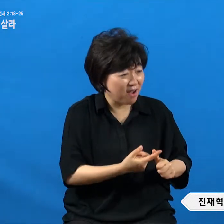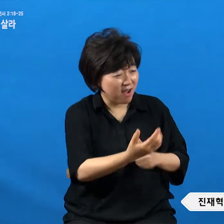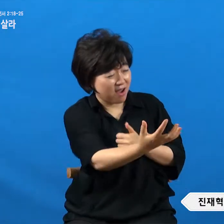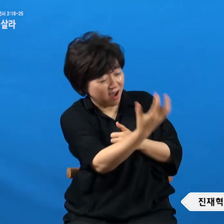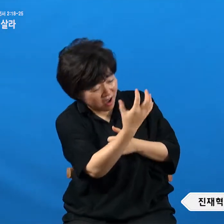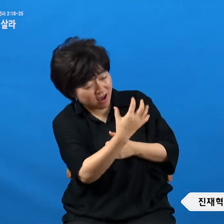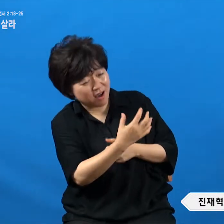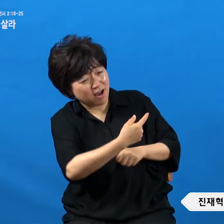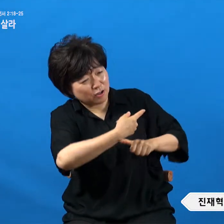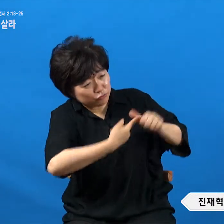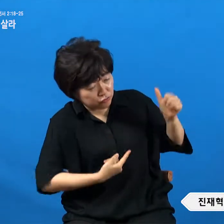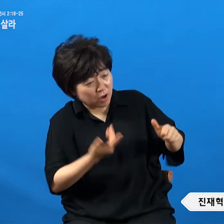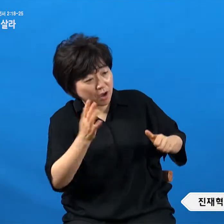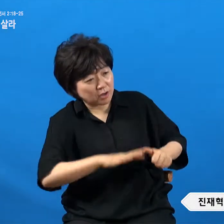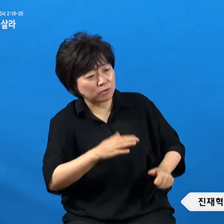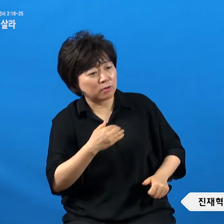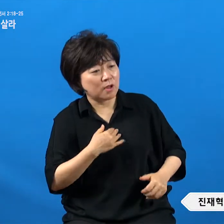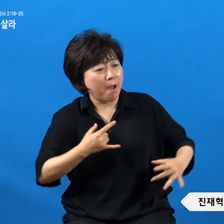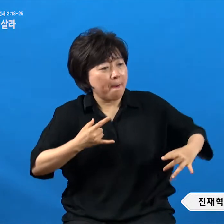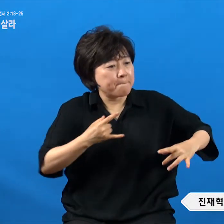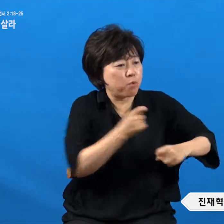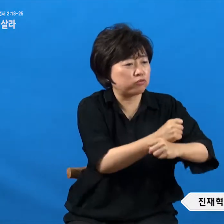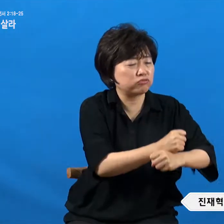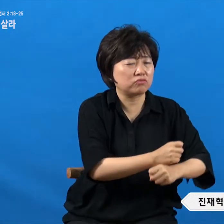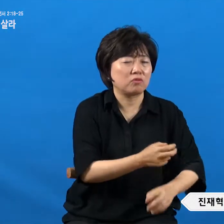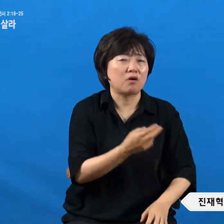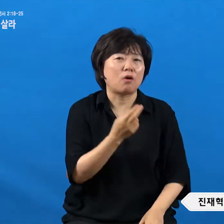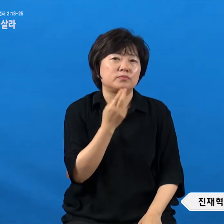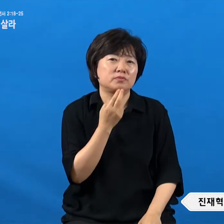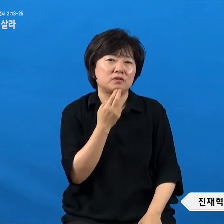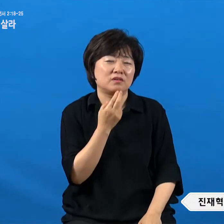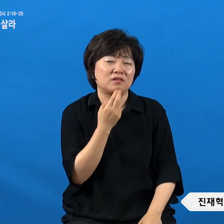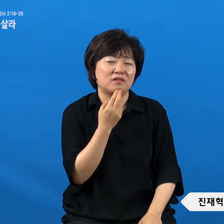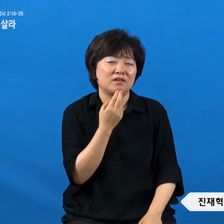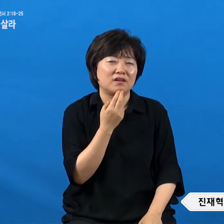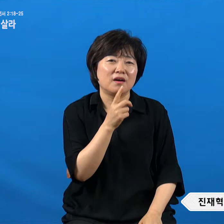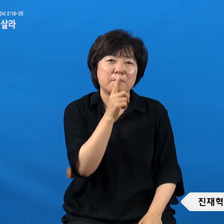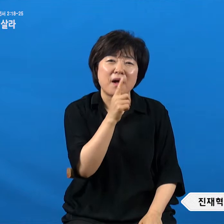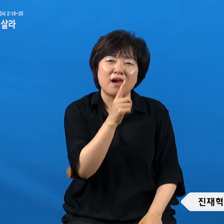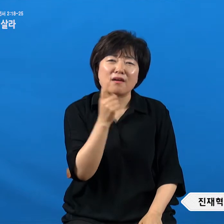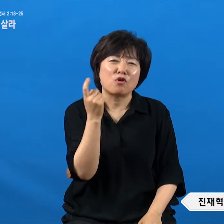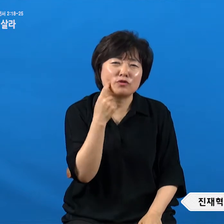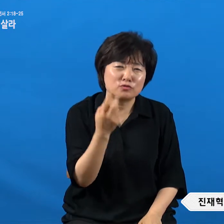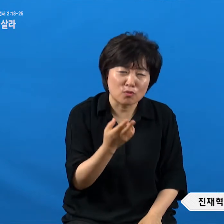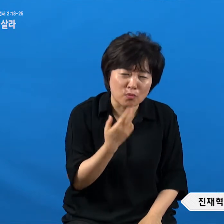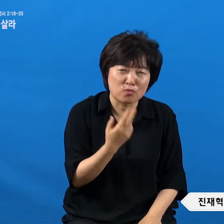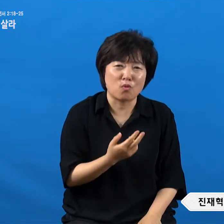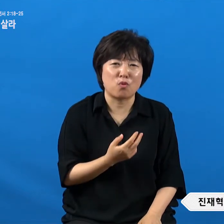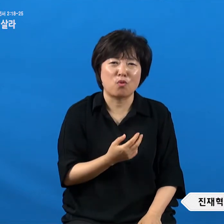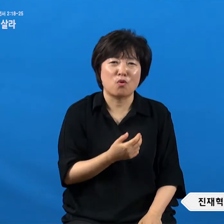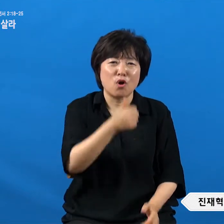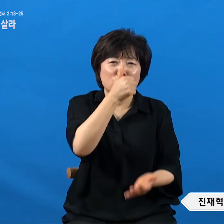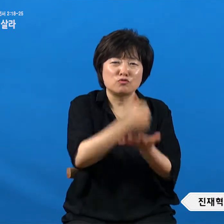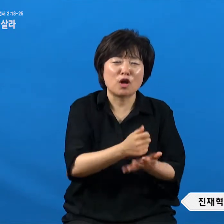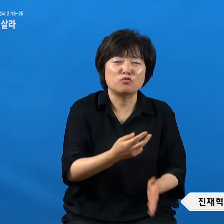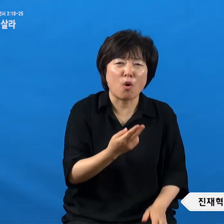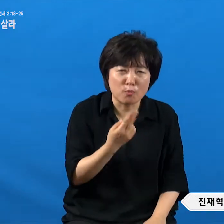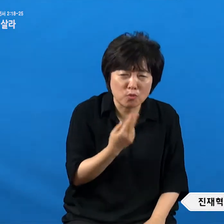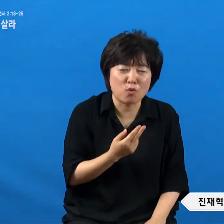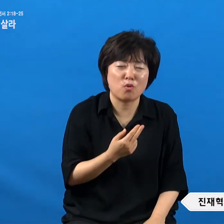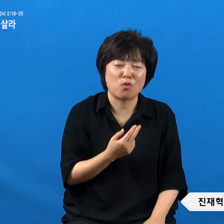위협하지 않으셨습니다. 주님 입에 거짓 없으시며 죄를 범하지도 않는 그분께서